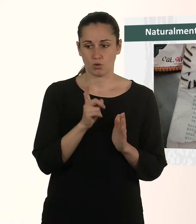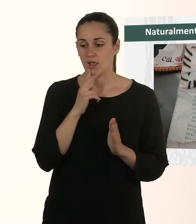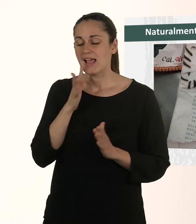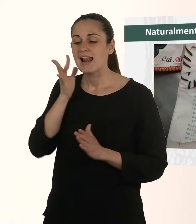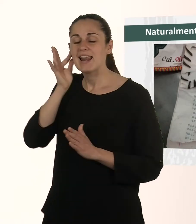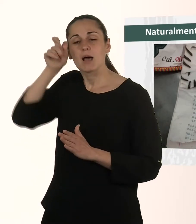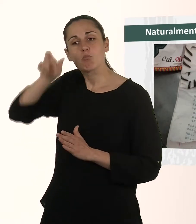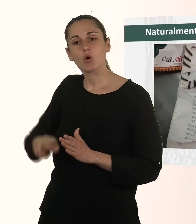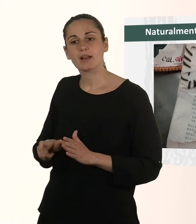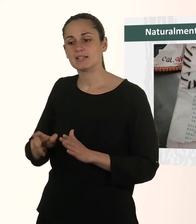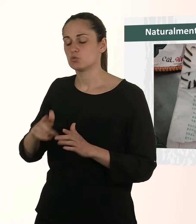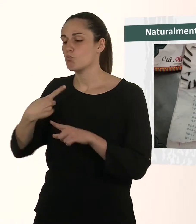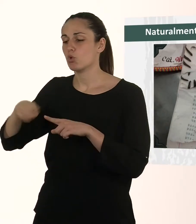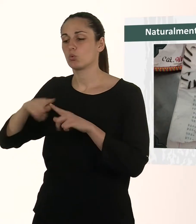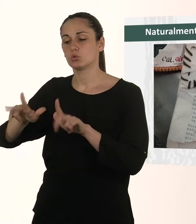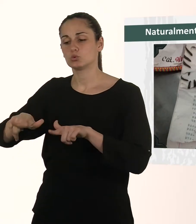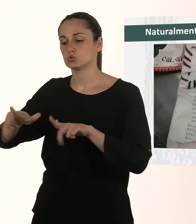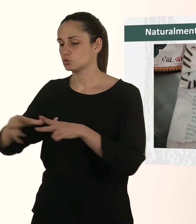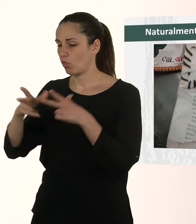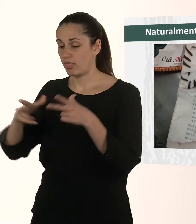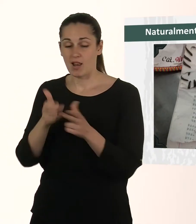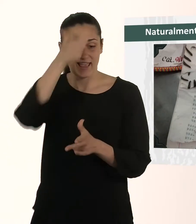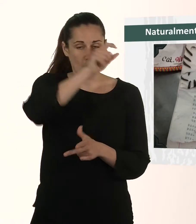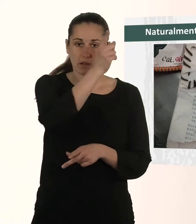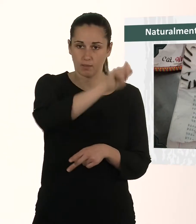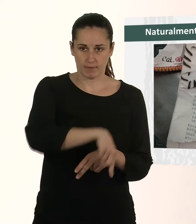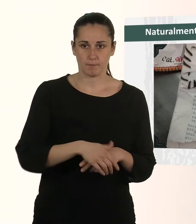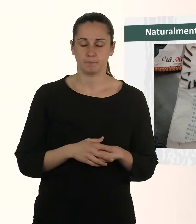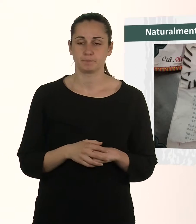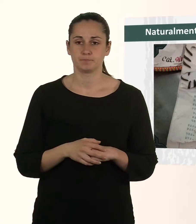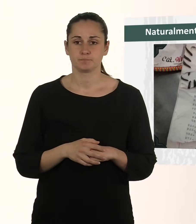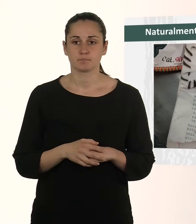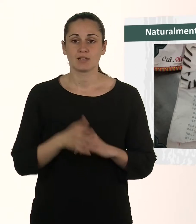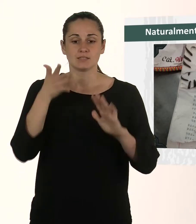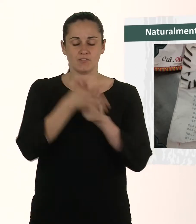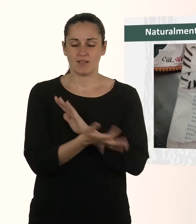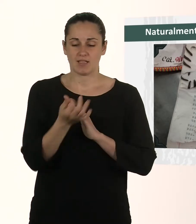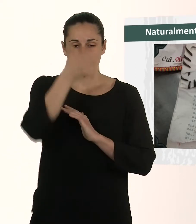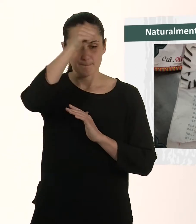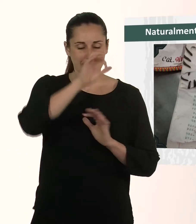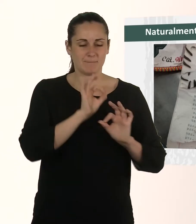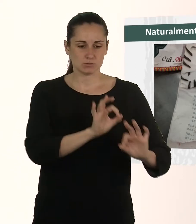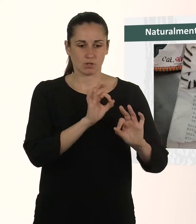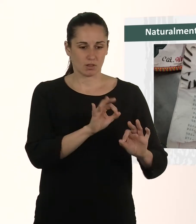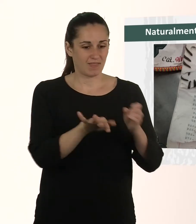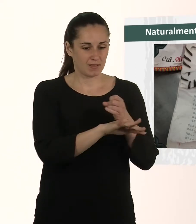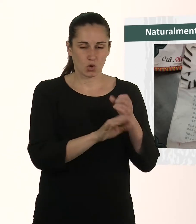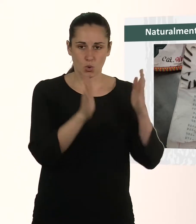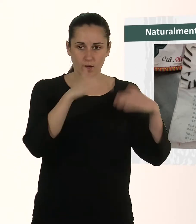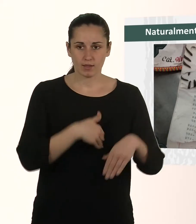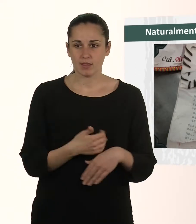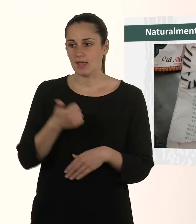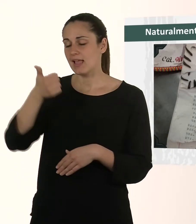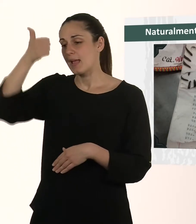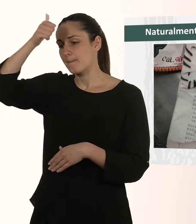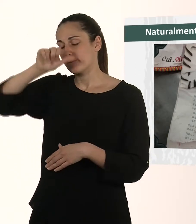el varón es un producto social. Por tanto, no existe una masculinidad esencial, no existe una feminidad